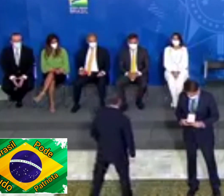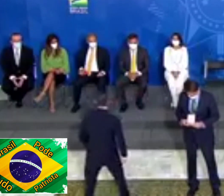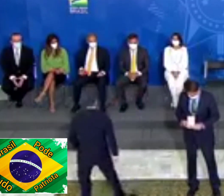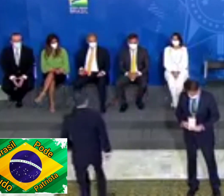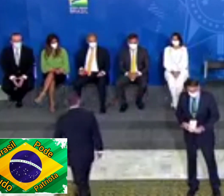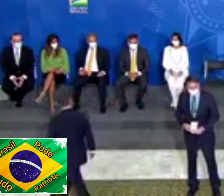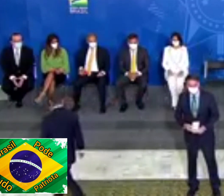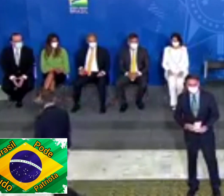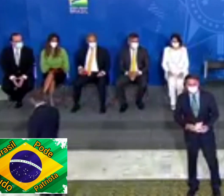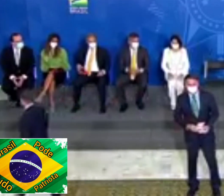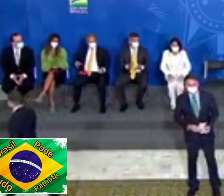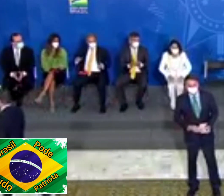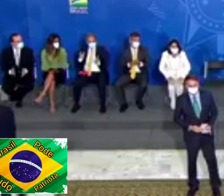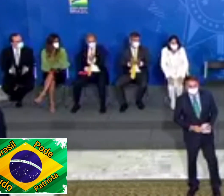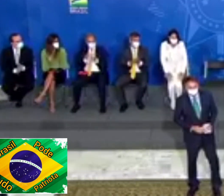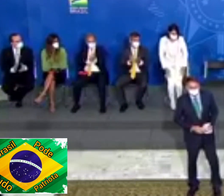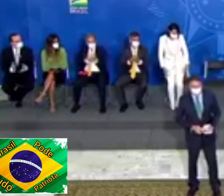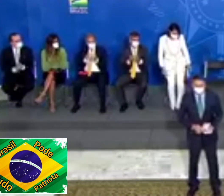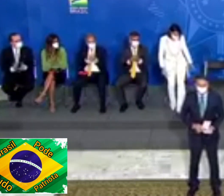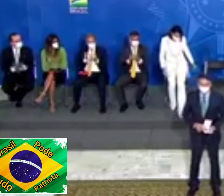Michele Bolsonaro,